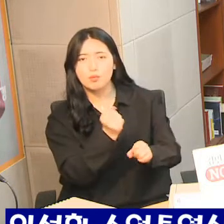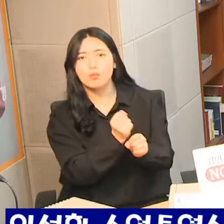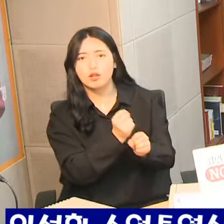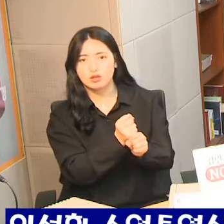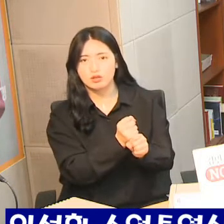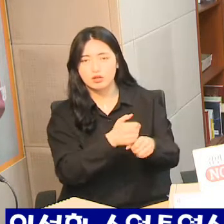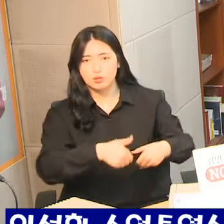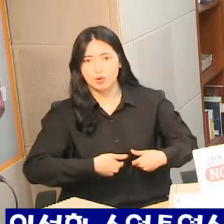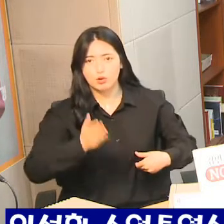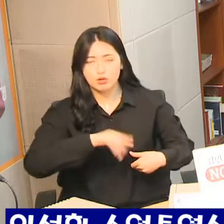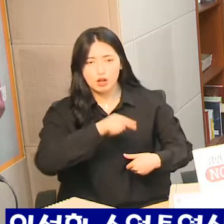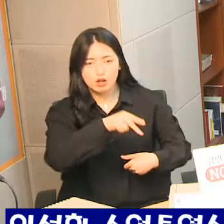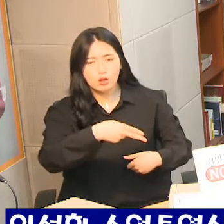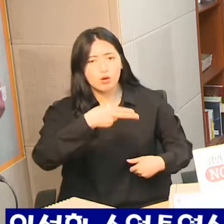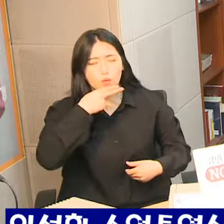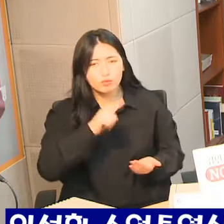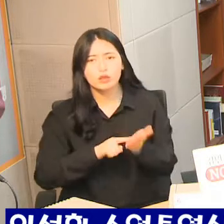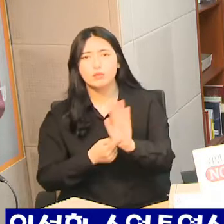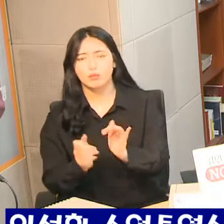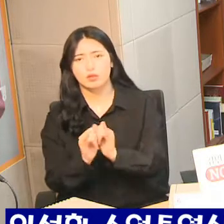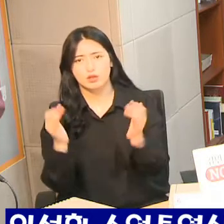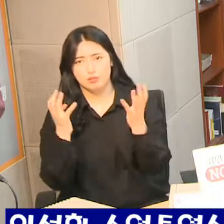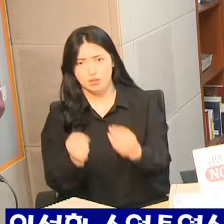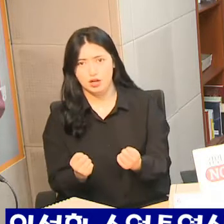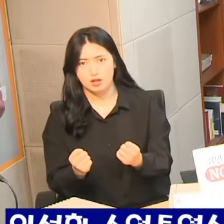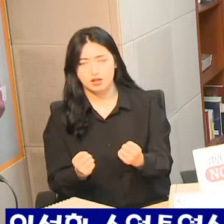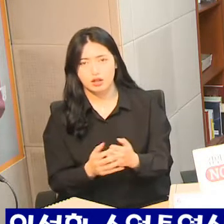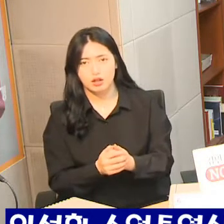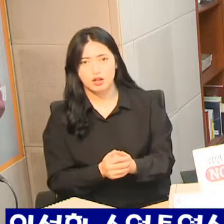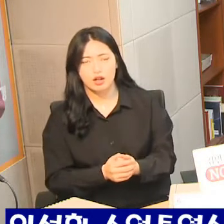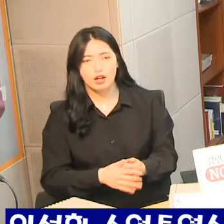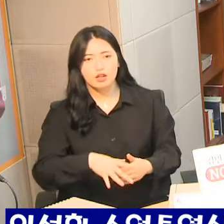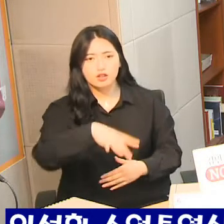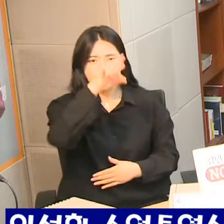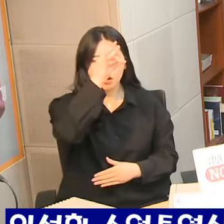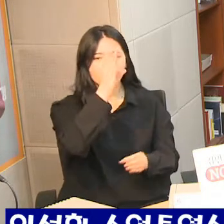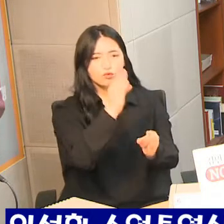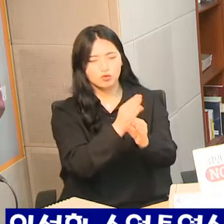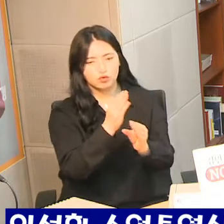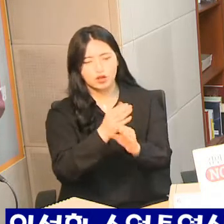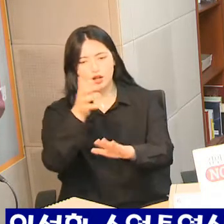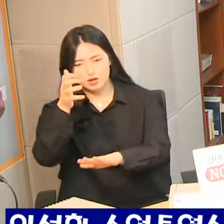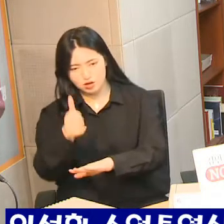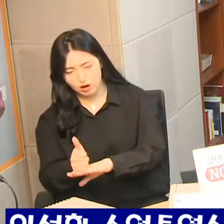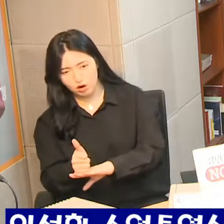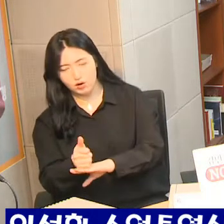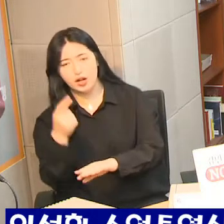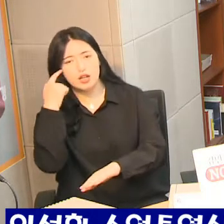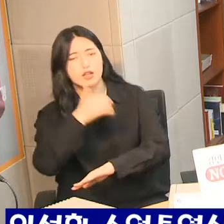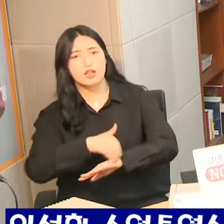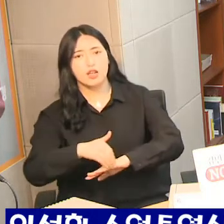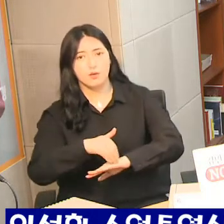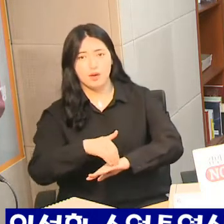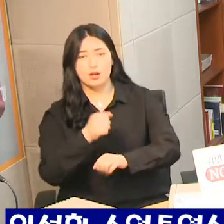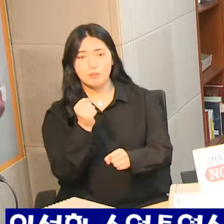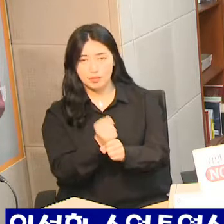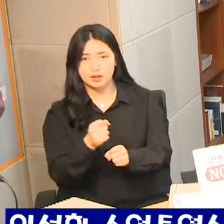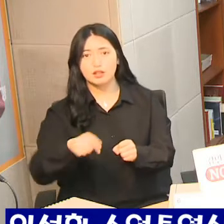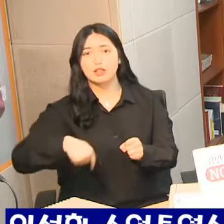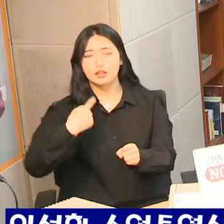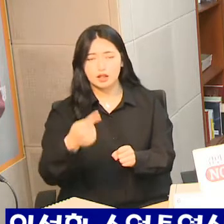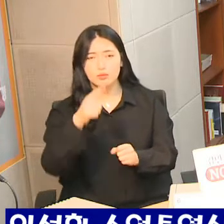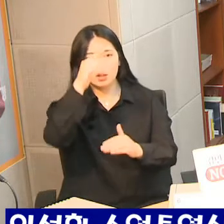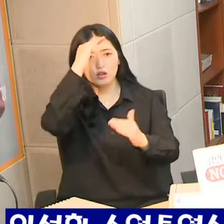계획표 없이 들어가는 경우들이 굉장히 많이 있습니다. 예, 전체 서론본론 결론에 대한 계획표를 큰 그림을 그리고요. 그거에 따라서